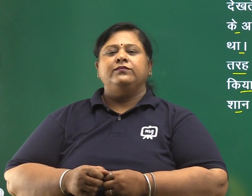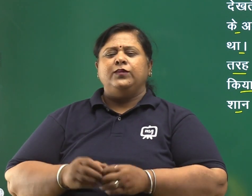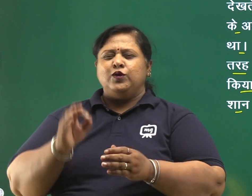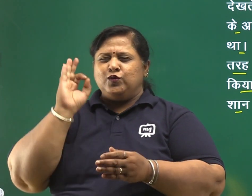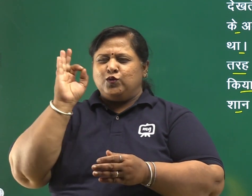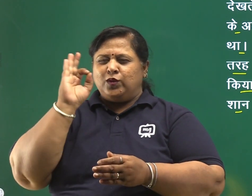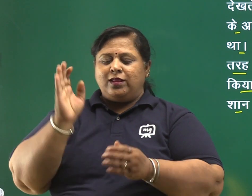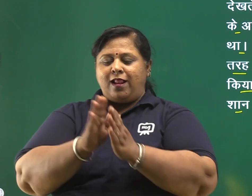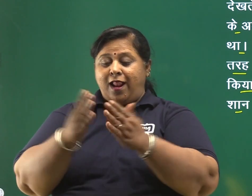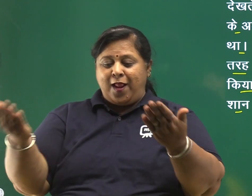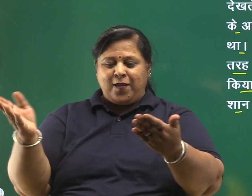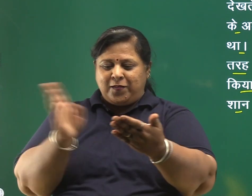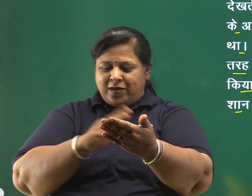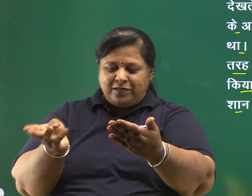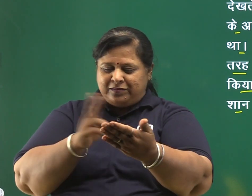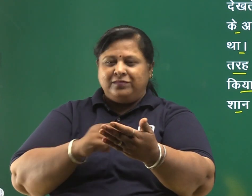सुंदर एल्बम